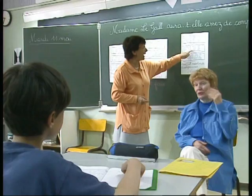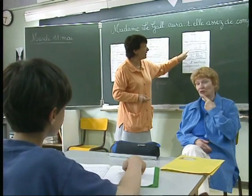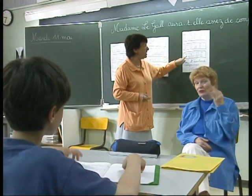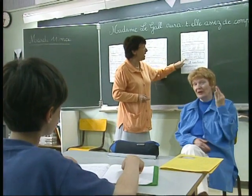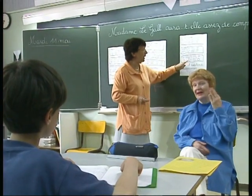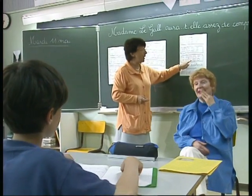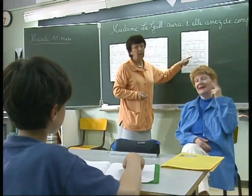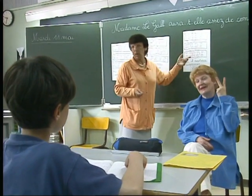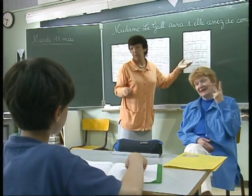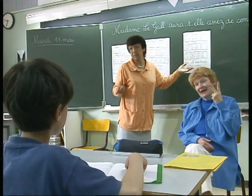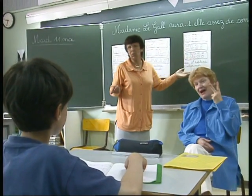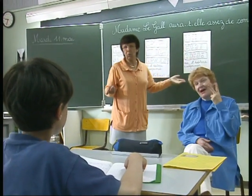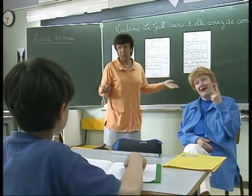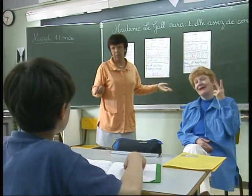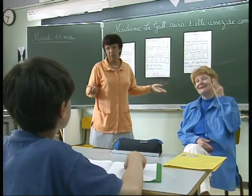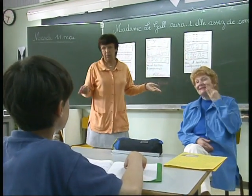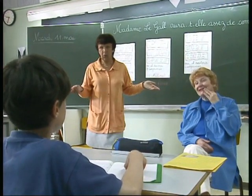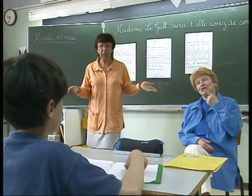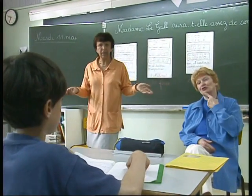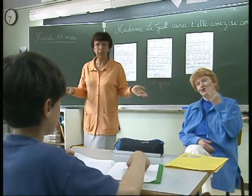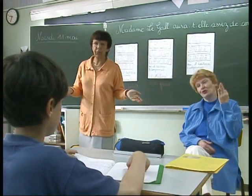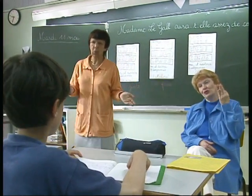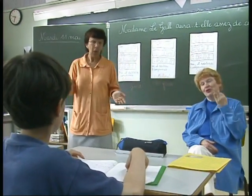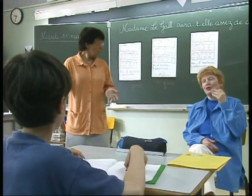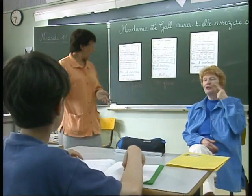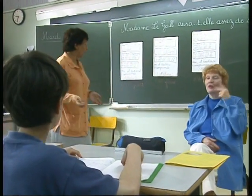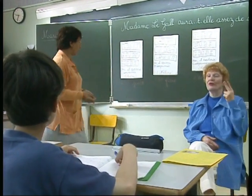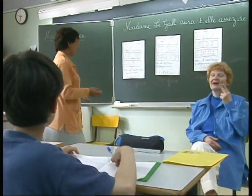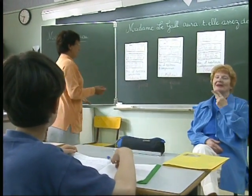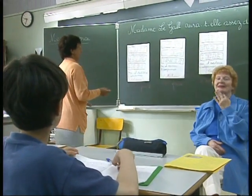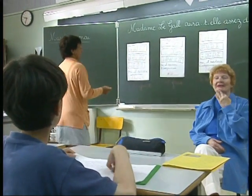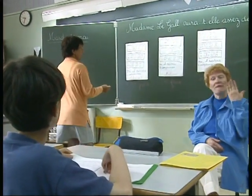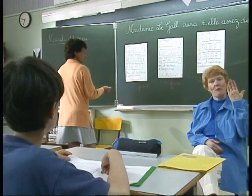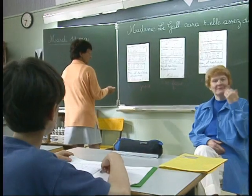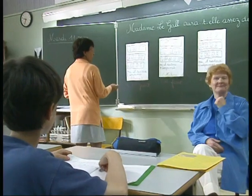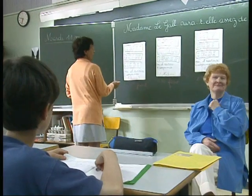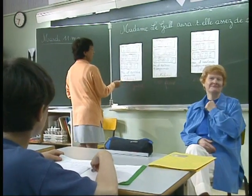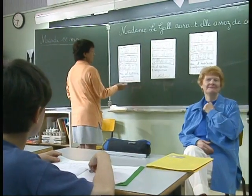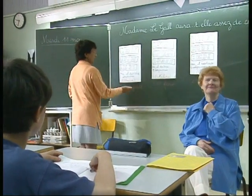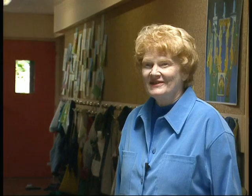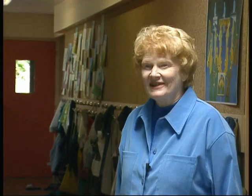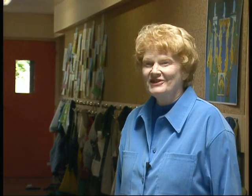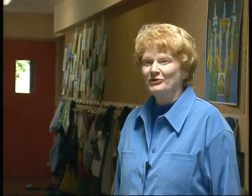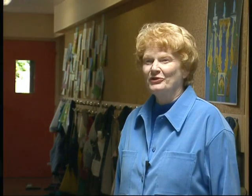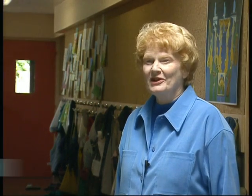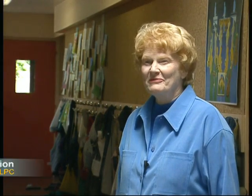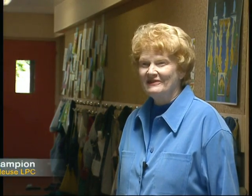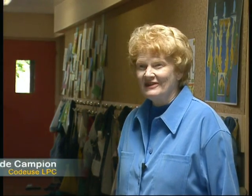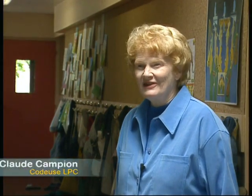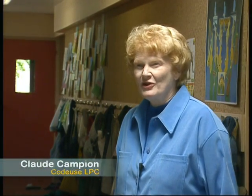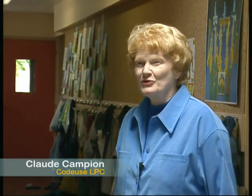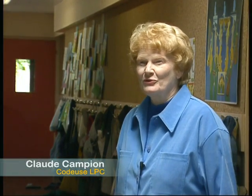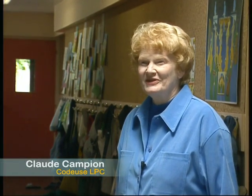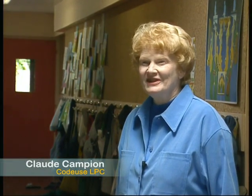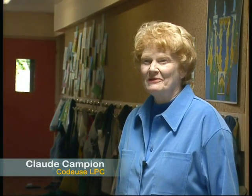l'institutrice. 4, 5, 6 jours. Donc, c'est faux. Mon rôle dans la classe, c'est de coder, c'est-à-dire de